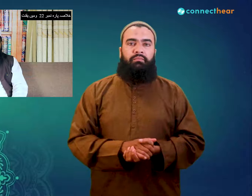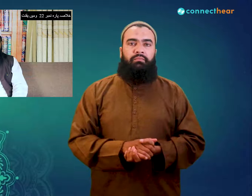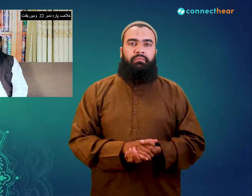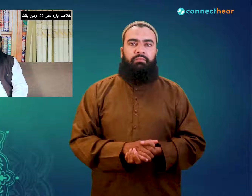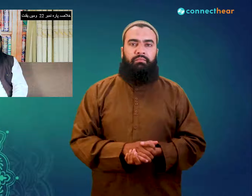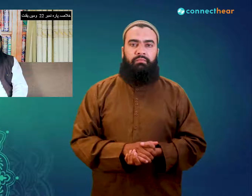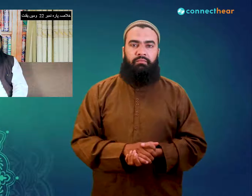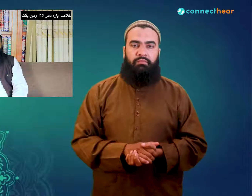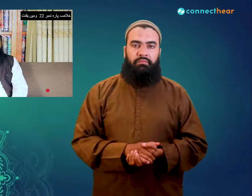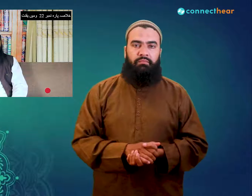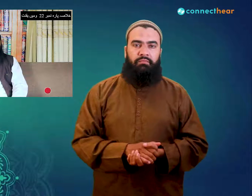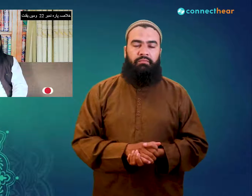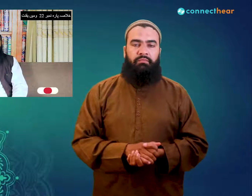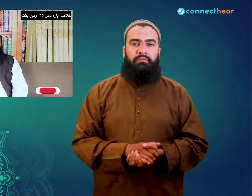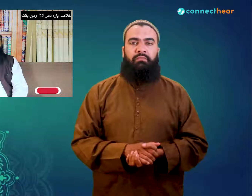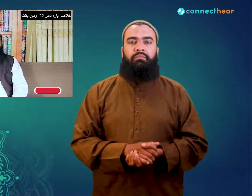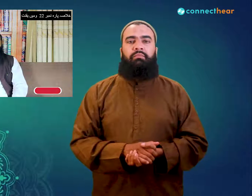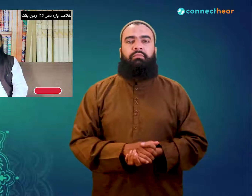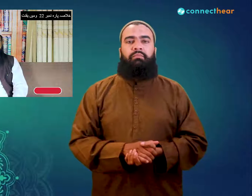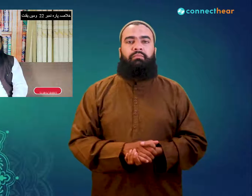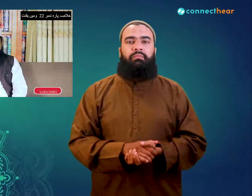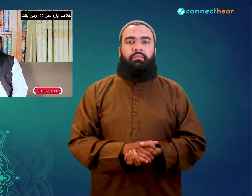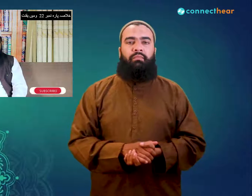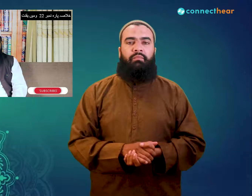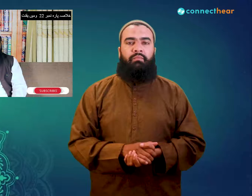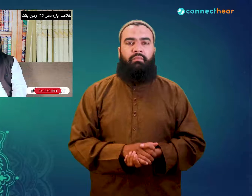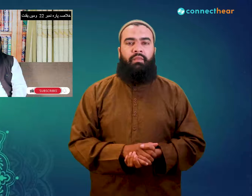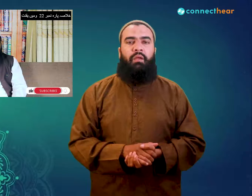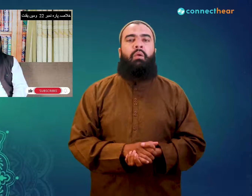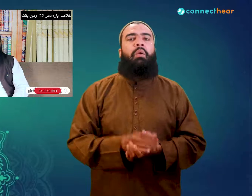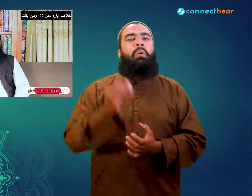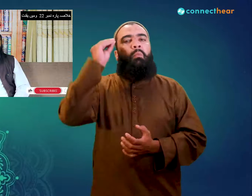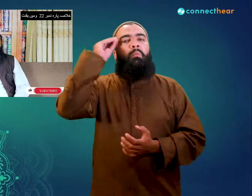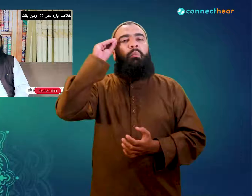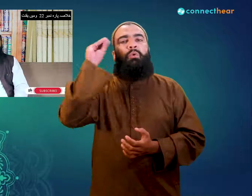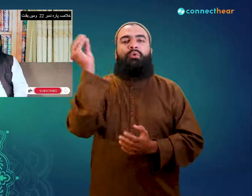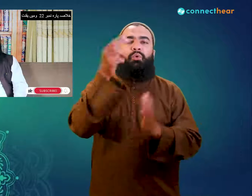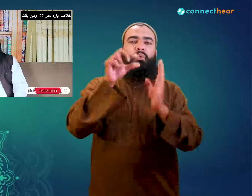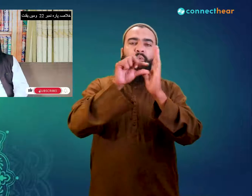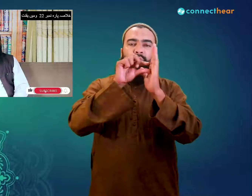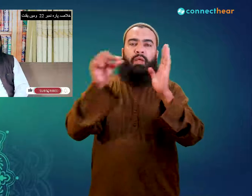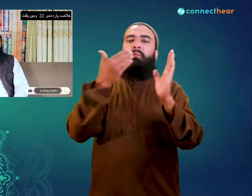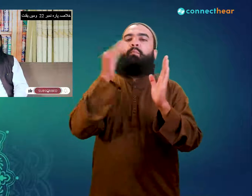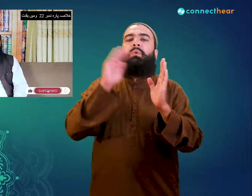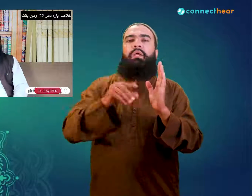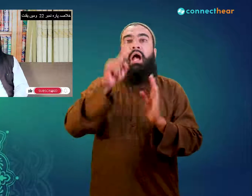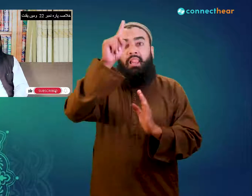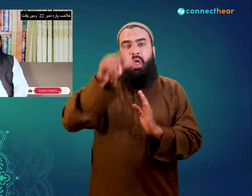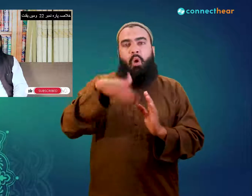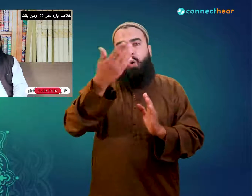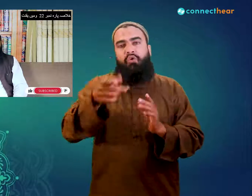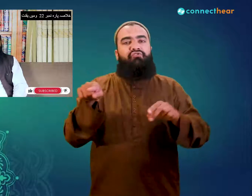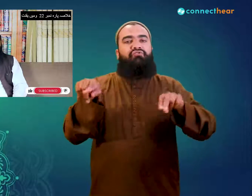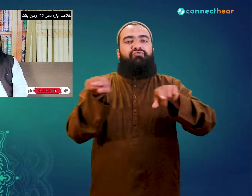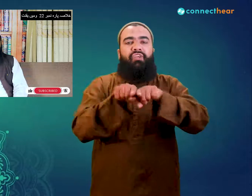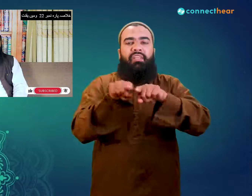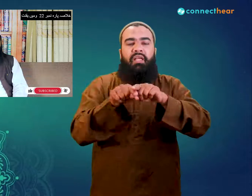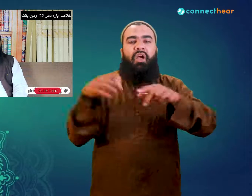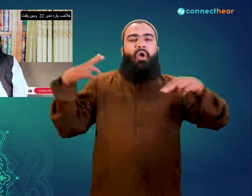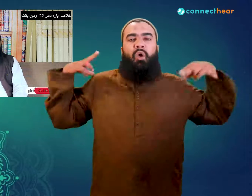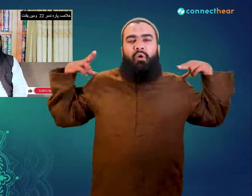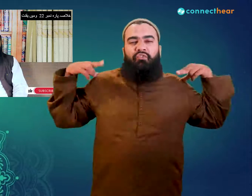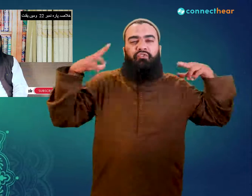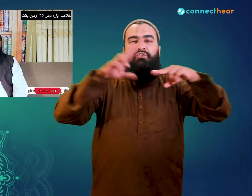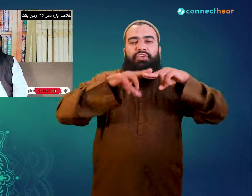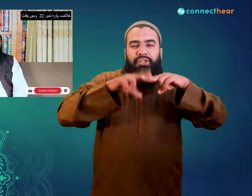آمنوا صلوا علیہ وسلموا تسلیما، مشہور آیت مبارکہ ہے کہ اللہ اور اس کے فرشتے آپ صلی اللہ